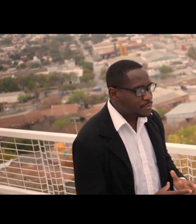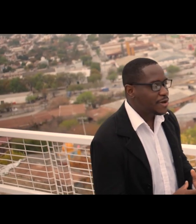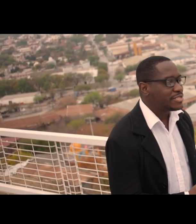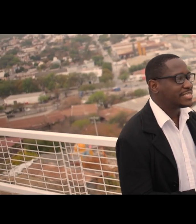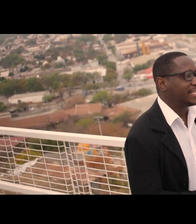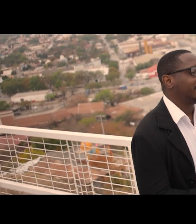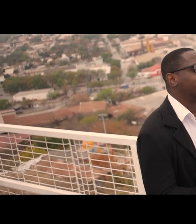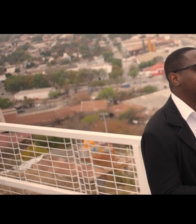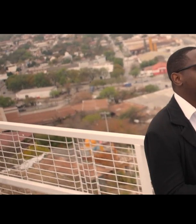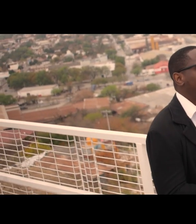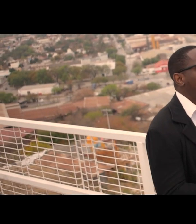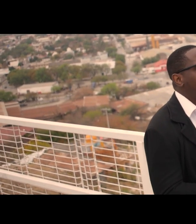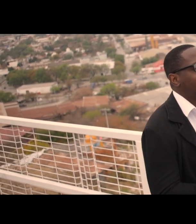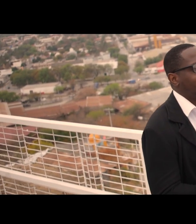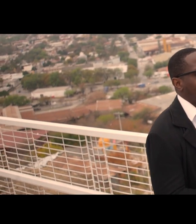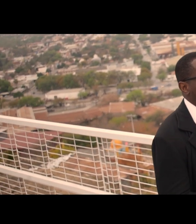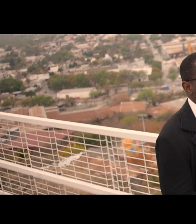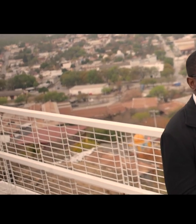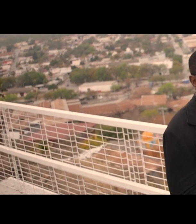sí